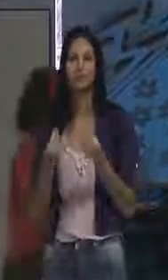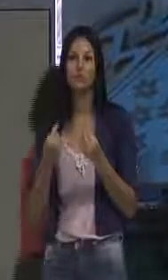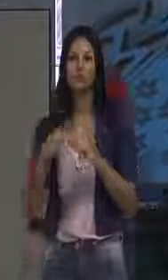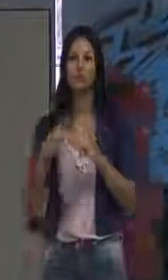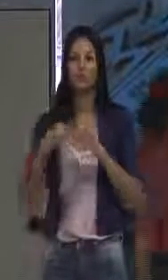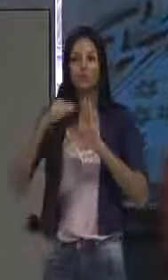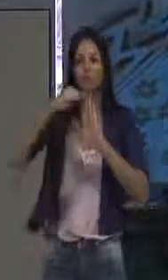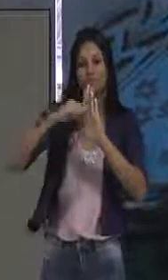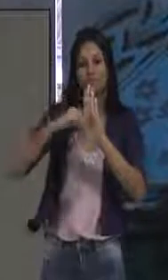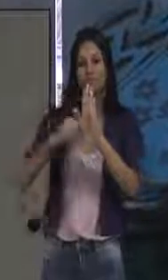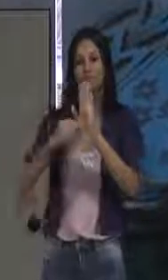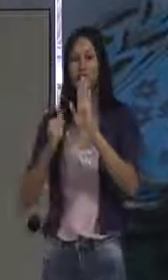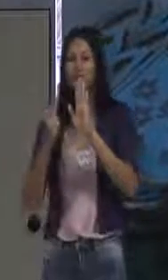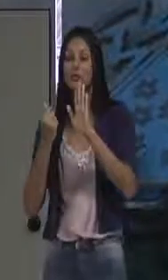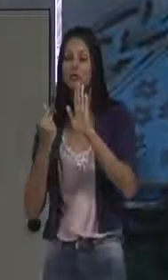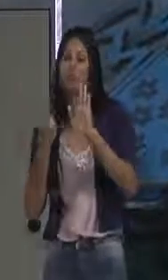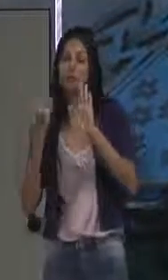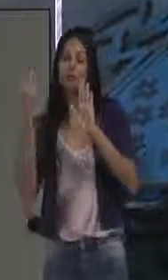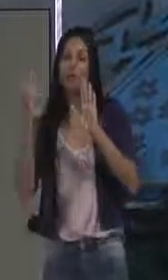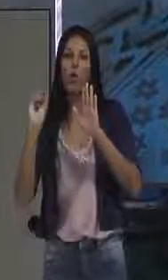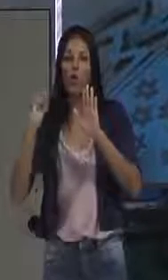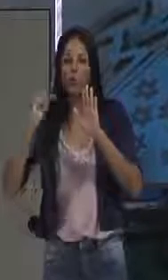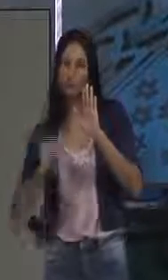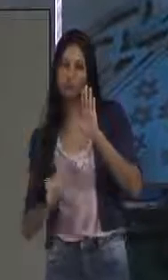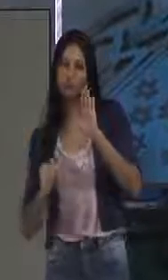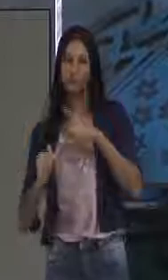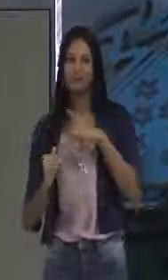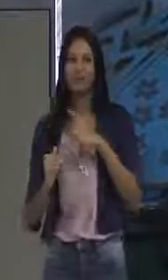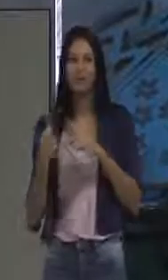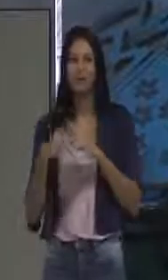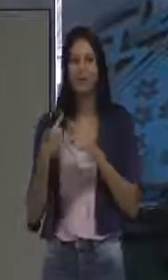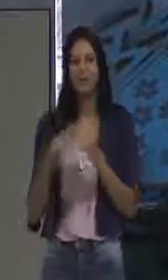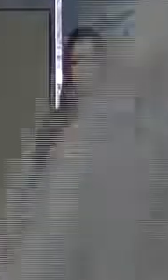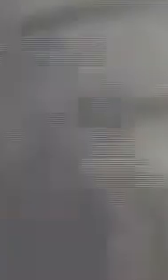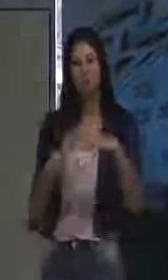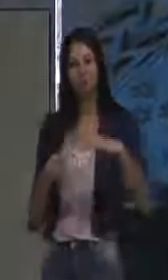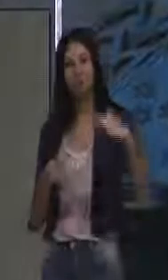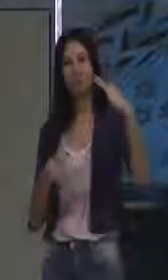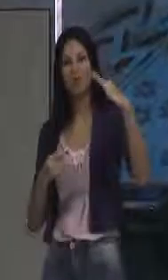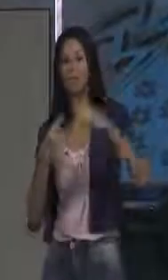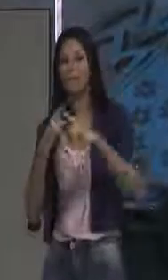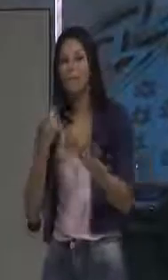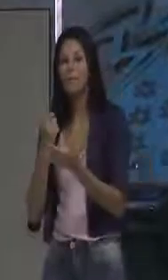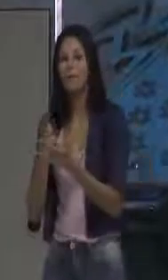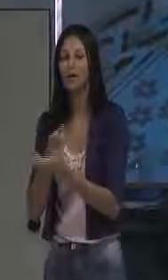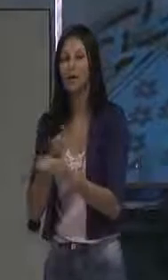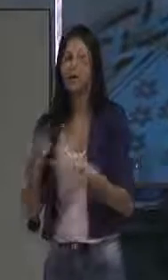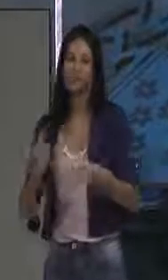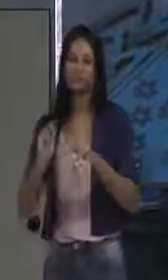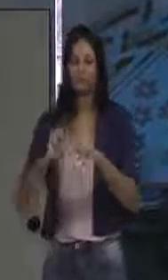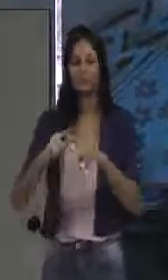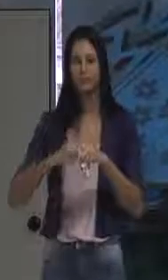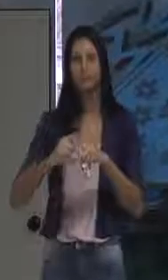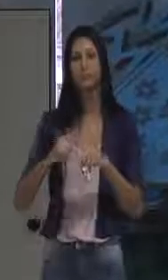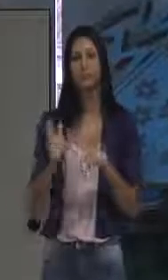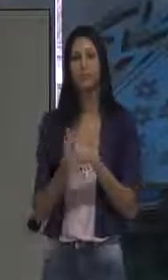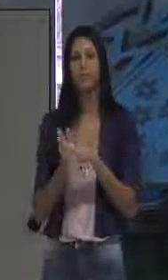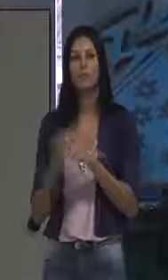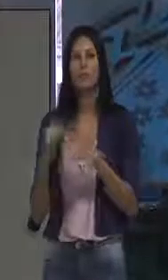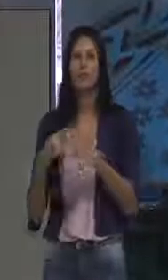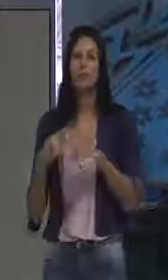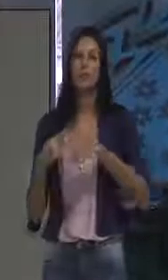Então, realmente a gente precisa ainda vender um preço mais alto para conseguir pagar os custos de fazer. Sempre lembrando que mesmo sendo